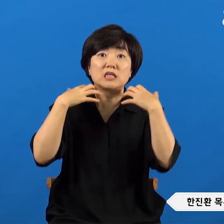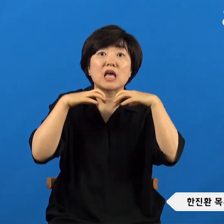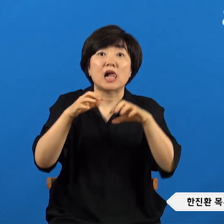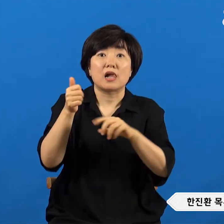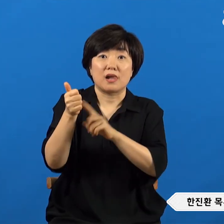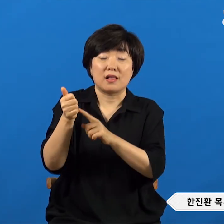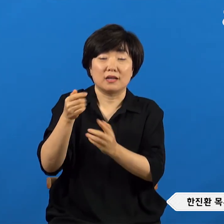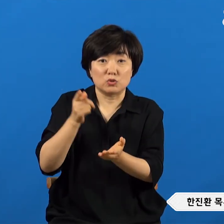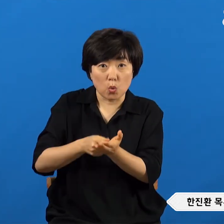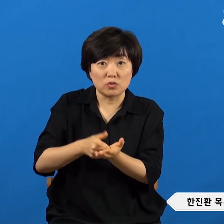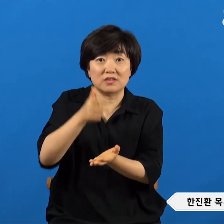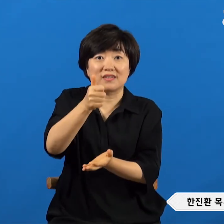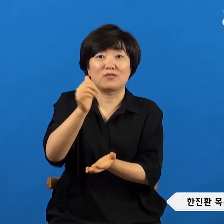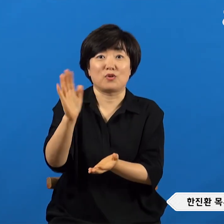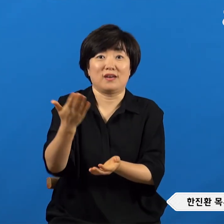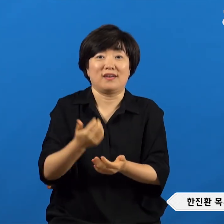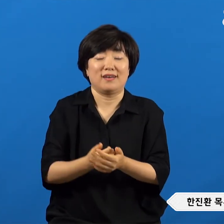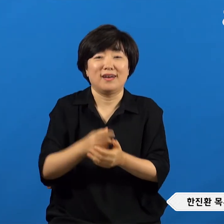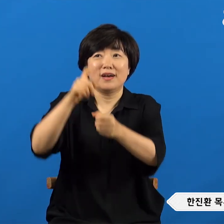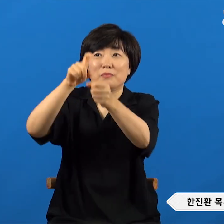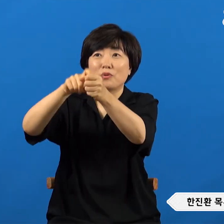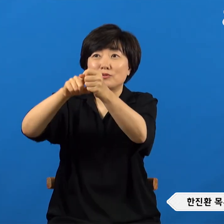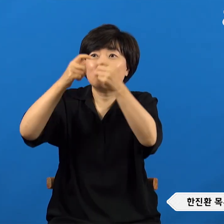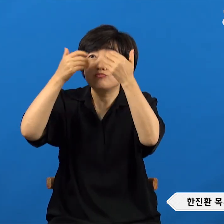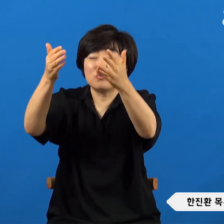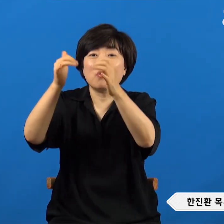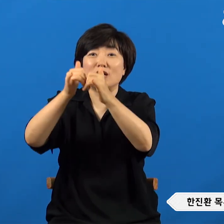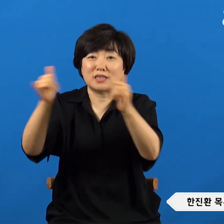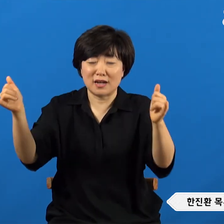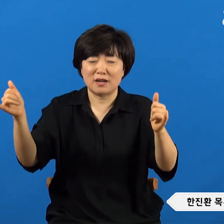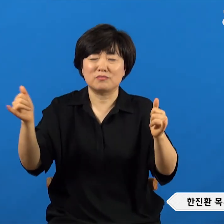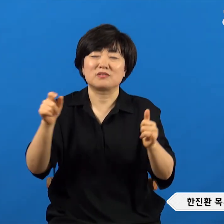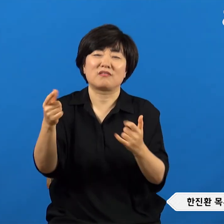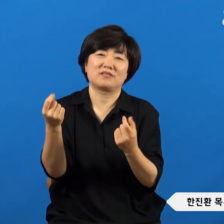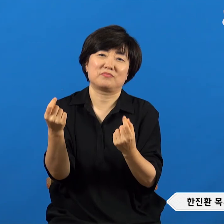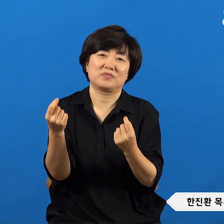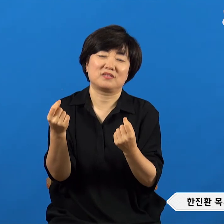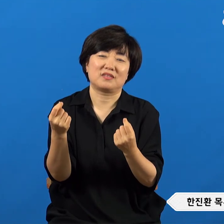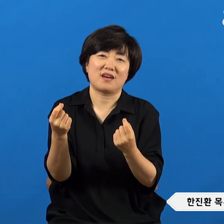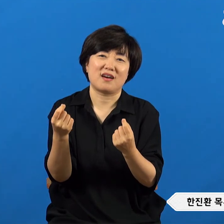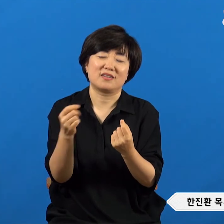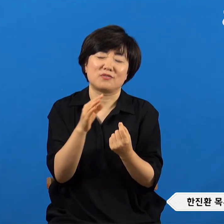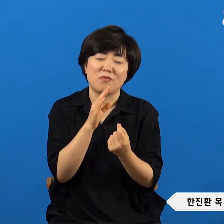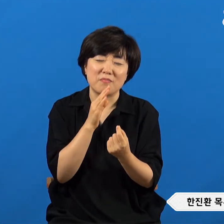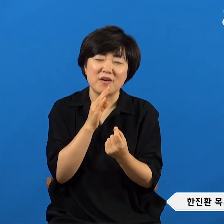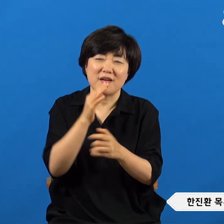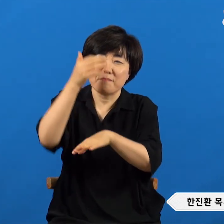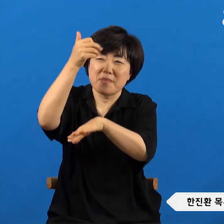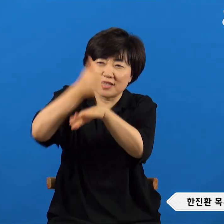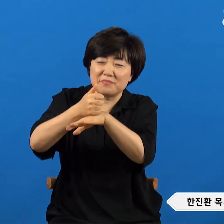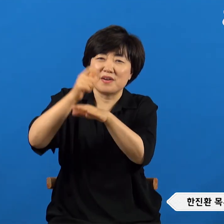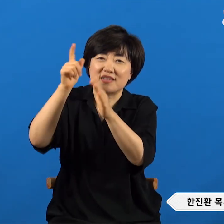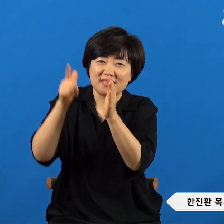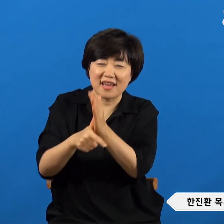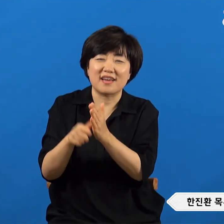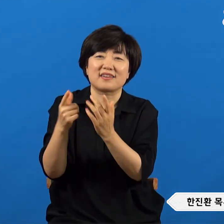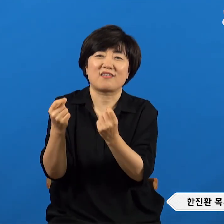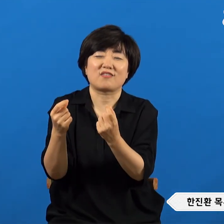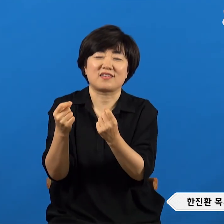목적이 분명한 사람은 그렇습니다. 종말의식 속에서 불꽃처럼 사는 사람은